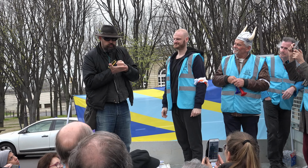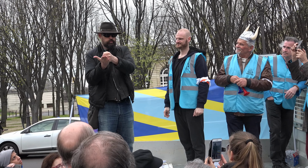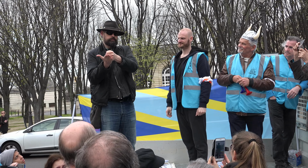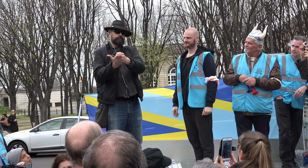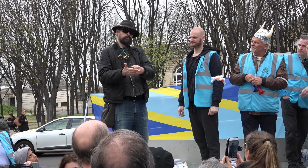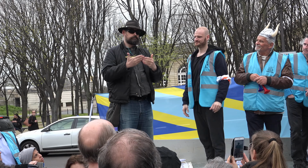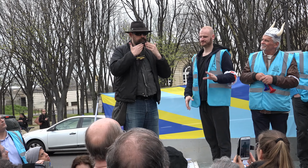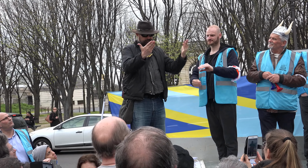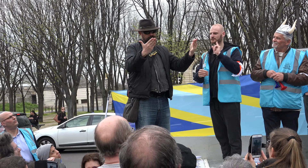Dans toutes les décisions